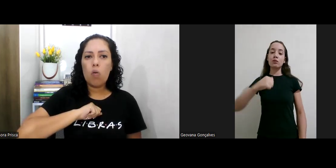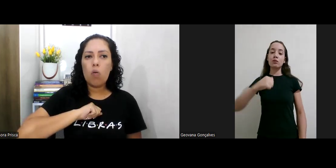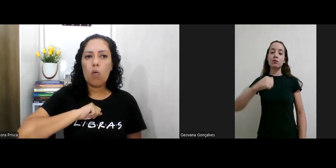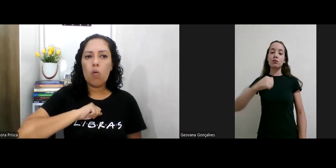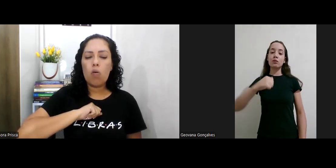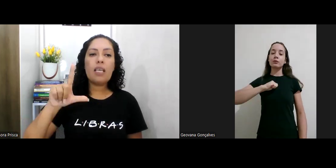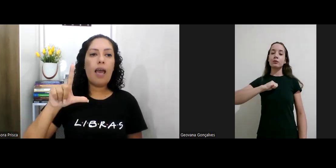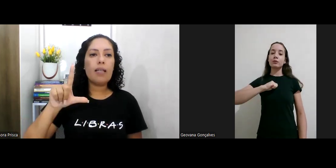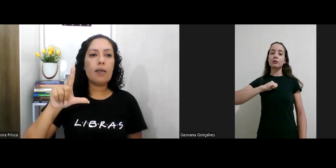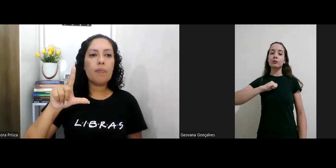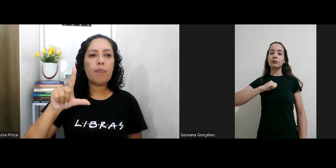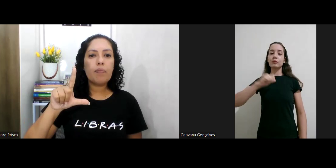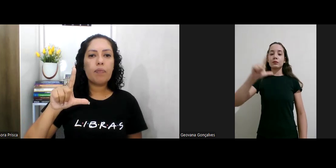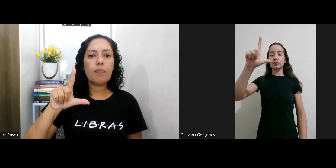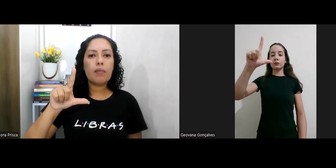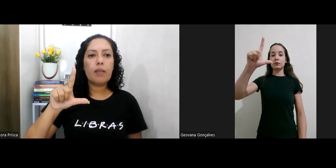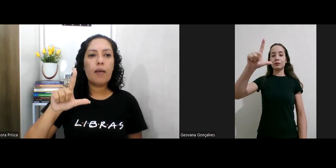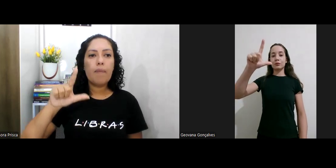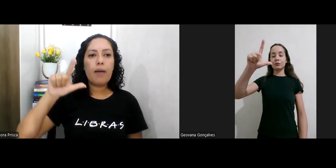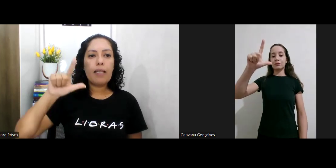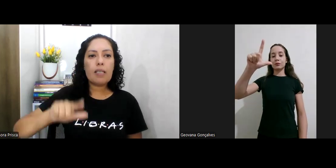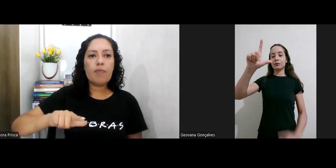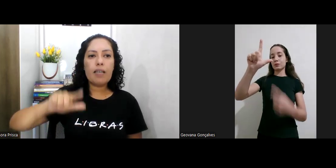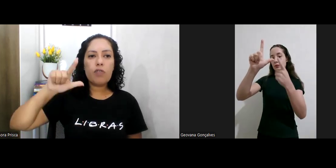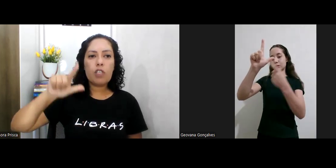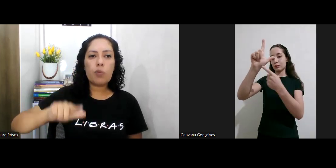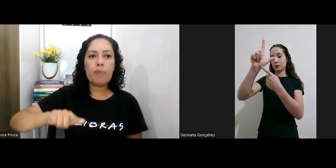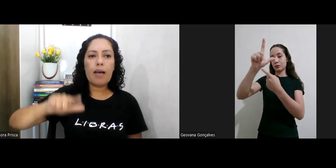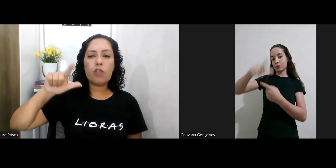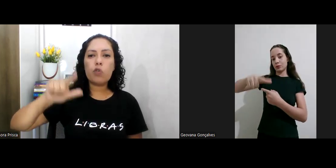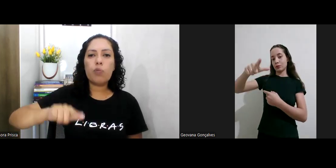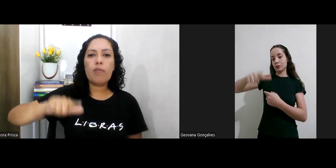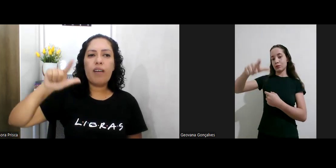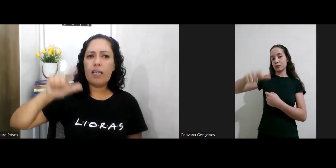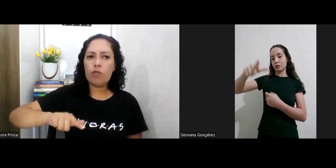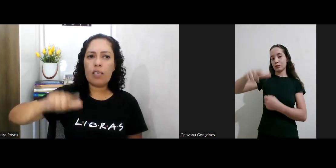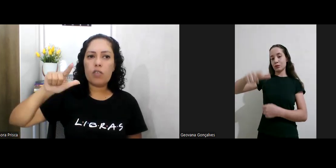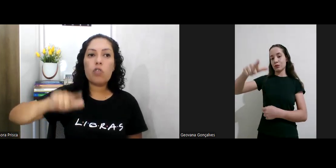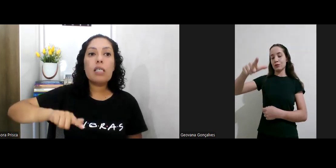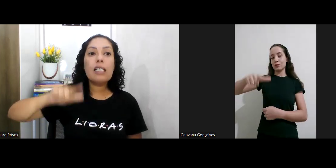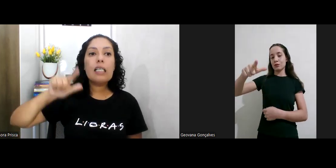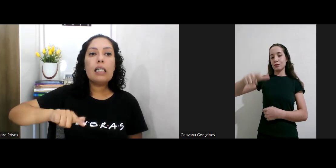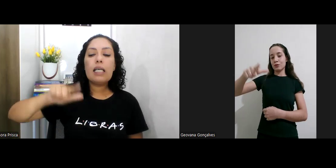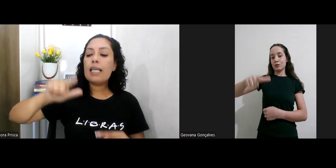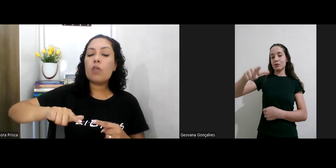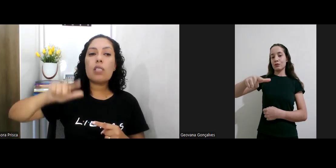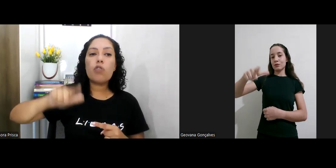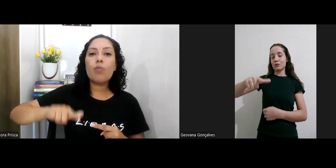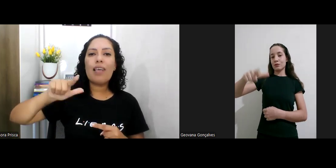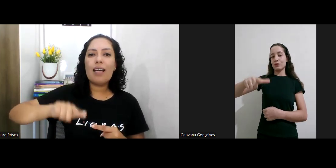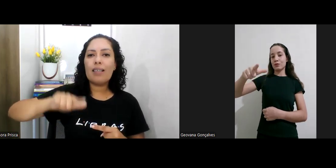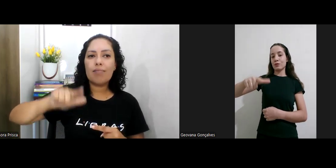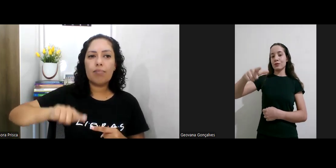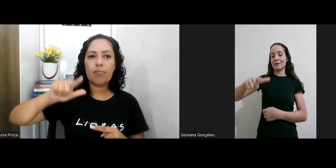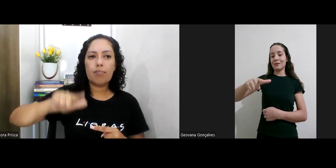sinal, faz a mão em L, balança várias vezes para baixo, várias vezes. Esse é o sinal de não